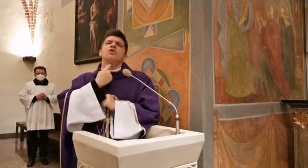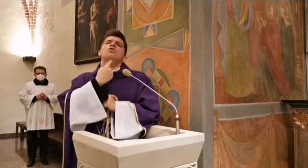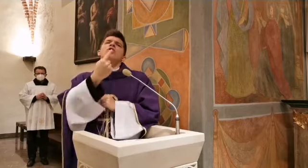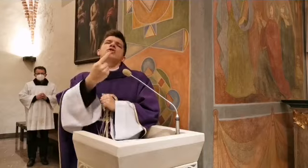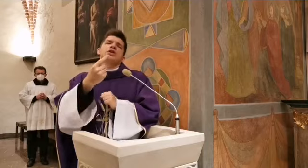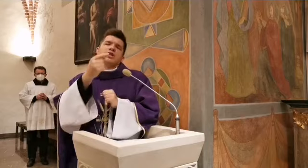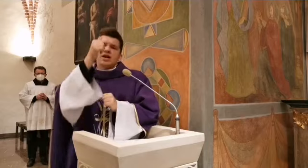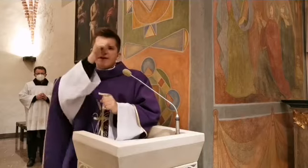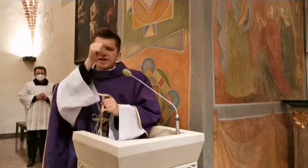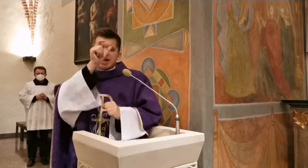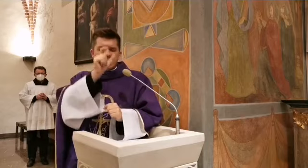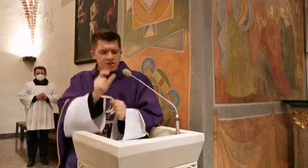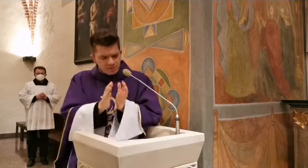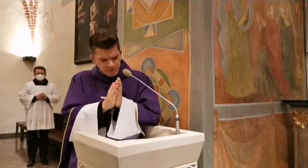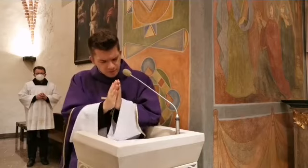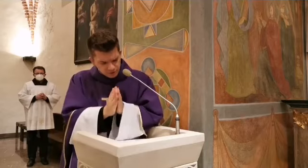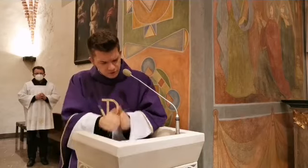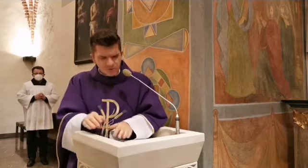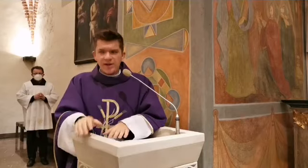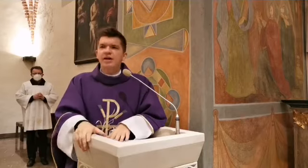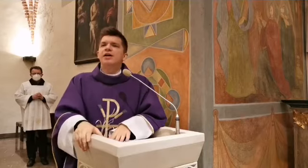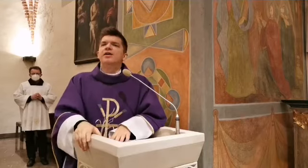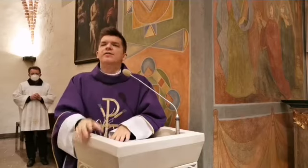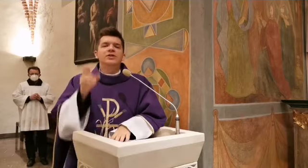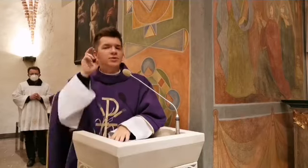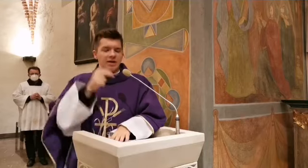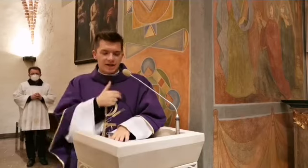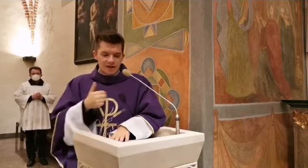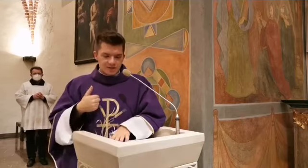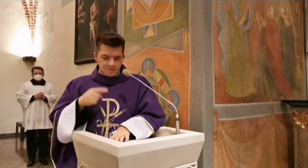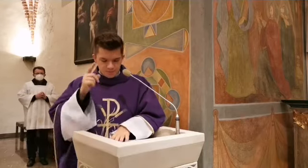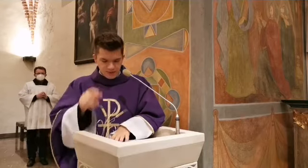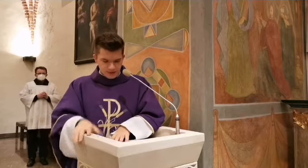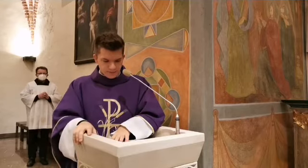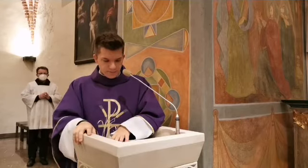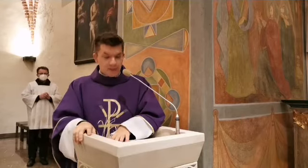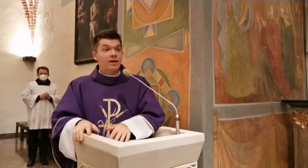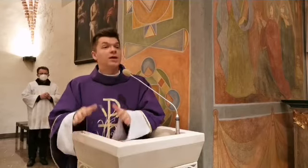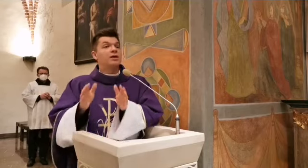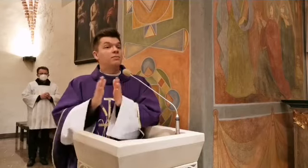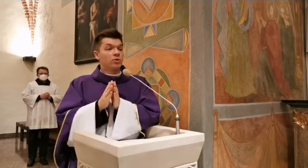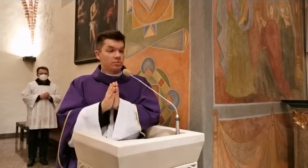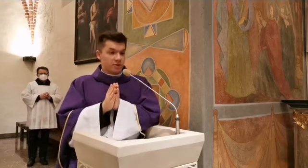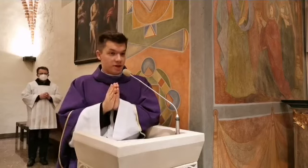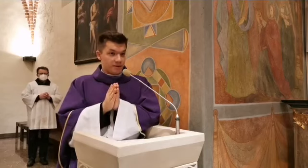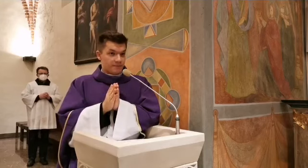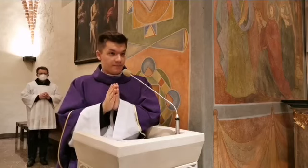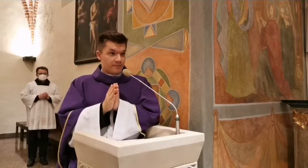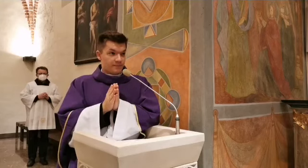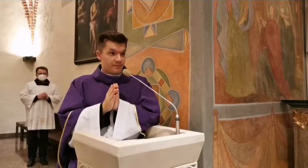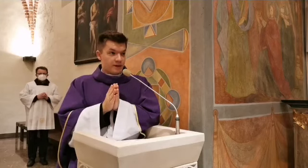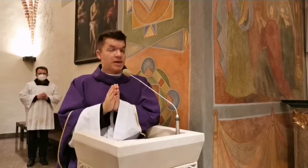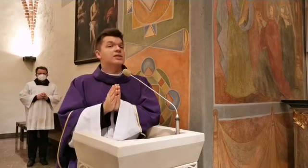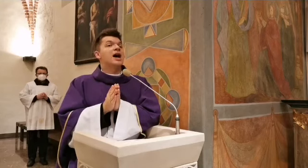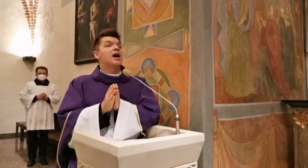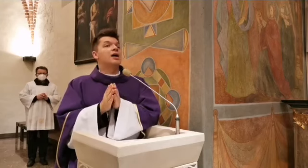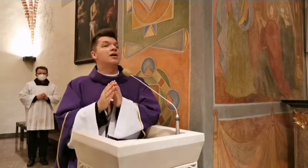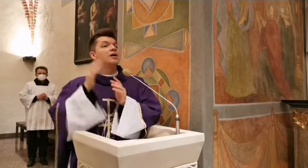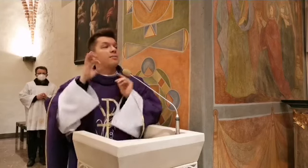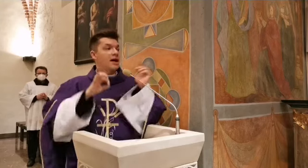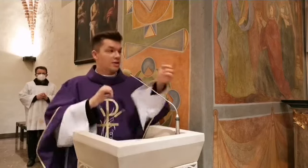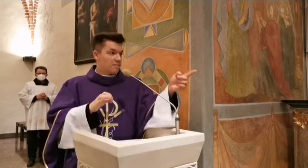Świętego głosili Ewangelię. Ciebie prosimy, wysłuchaj nas, Panie. Módlmy się